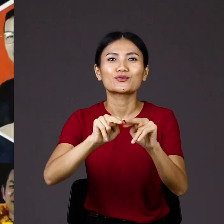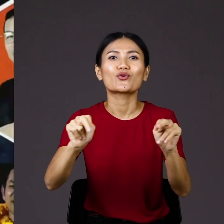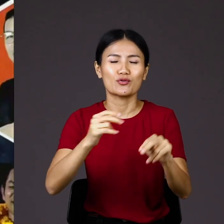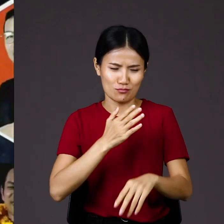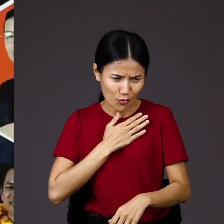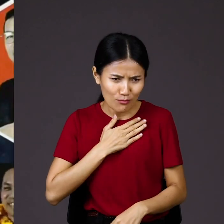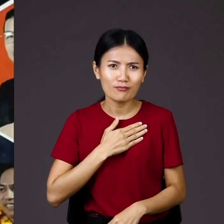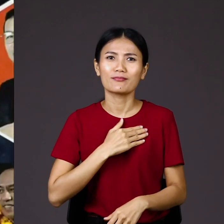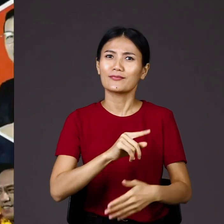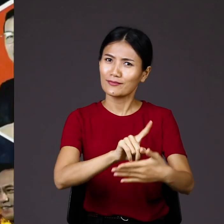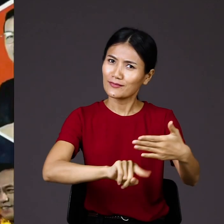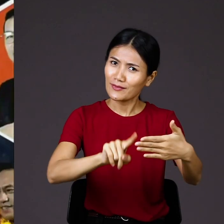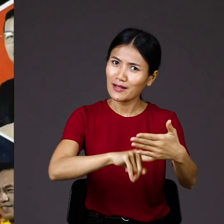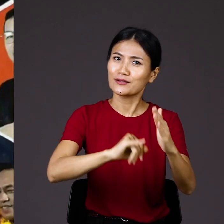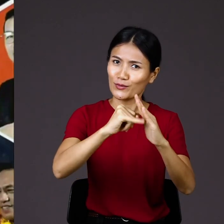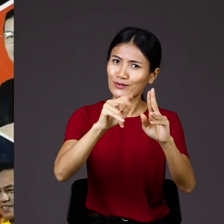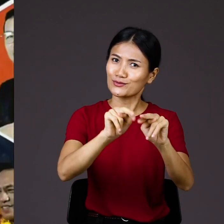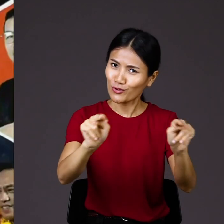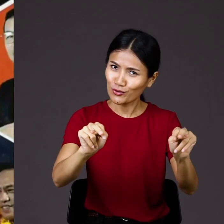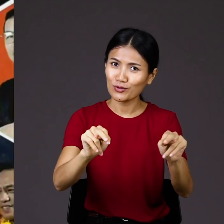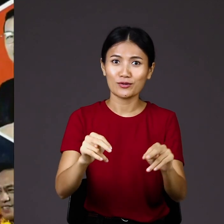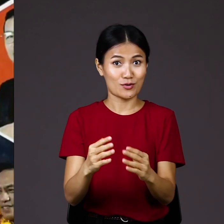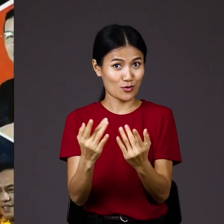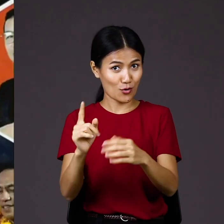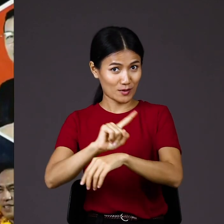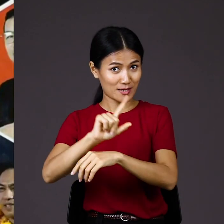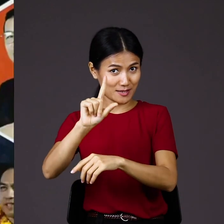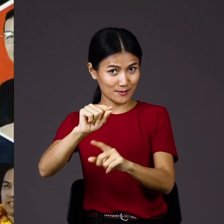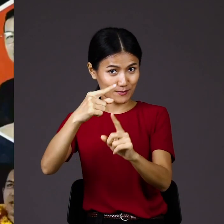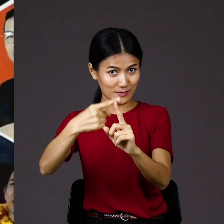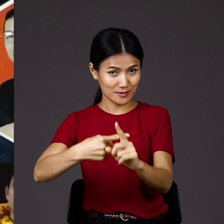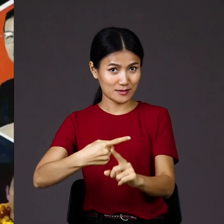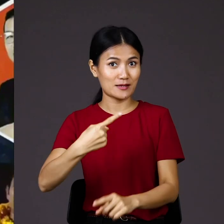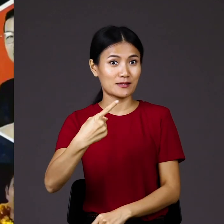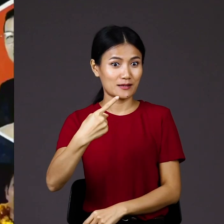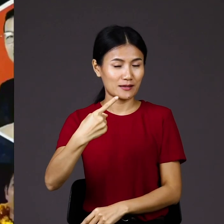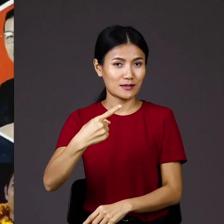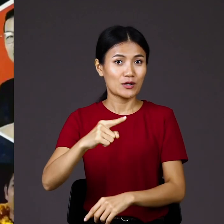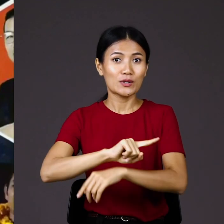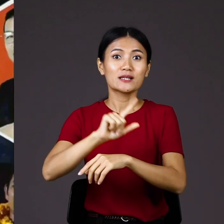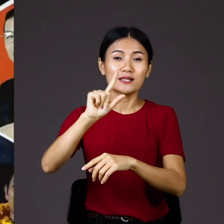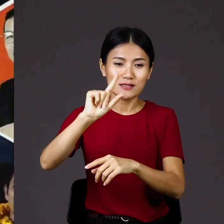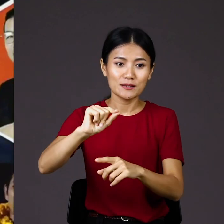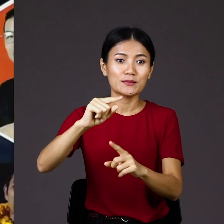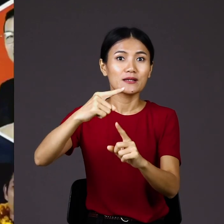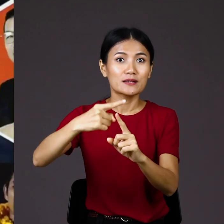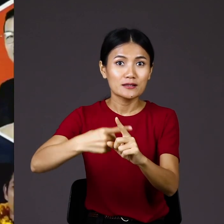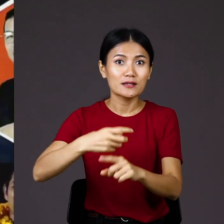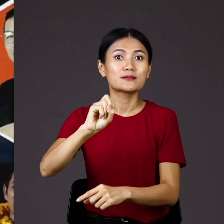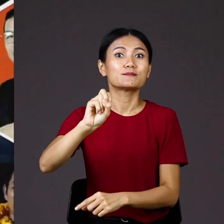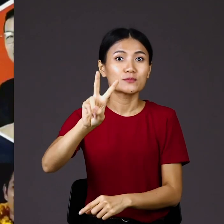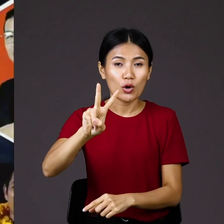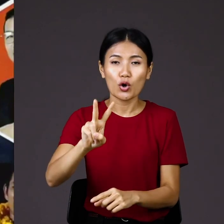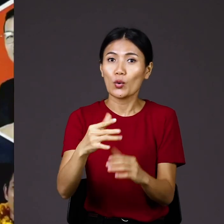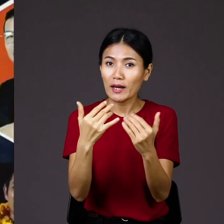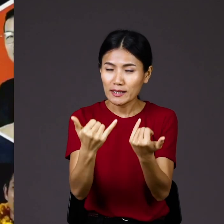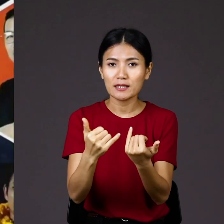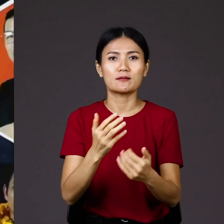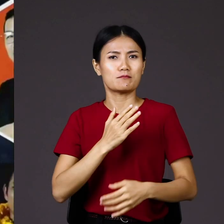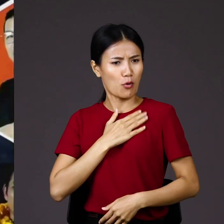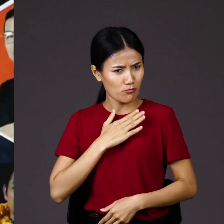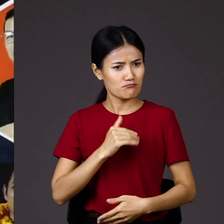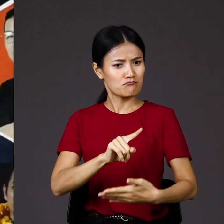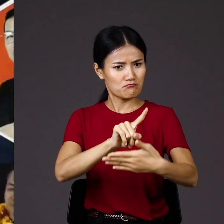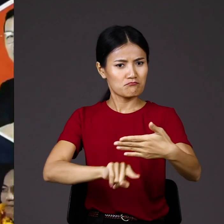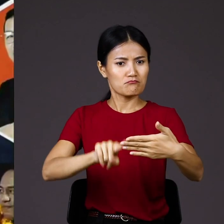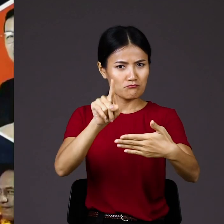ของพรรคอนาคตใหม่แล้วเดี๋ยววันที่20พฤษภาคมผมก็จะเป็นอีกหนึ่งคะแนนที่ไปเลือกนายกอบจ